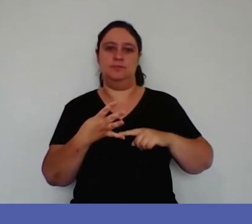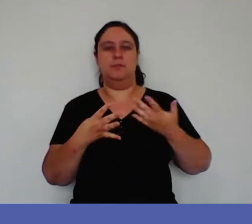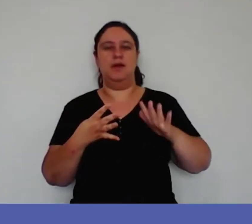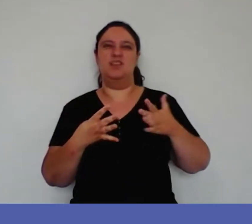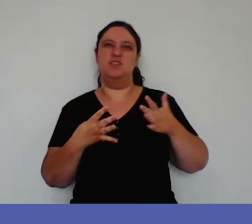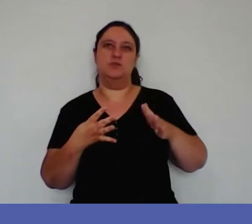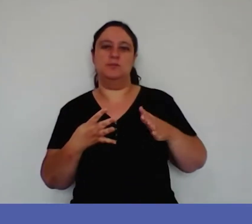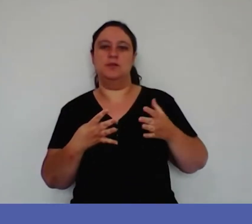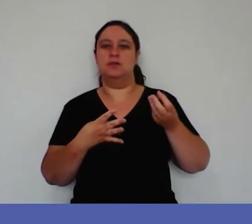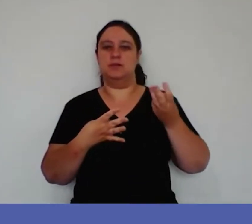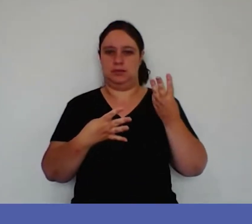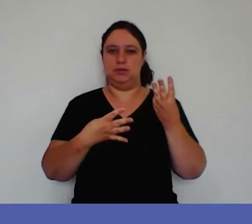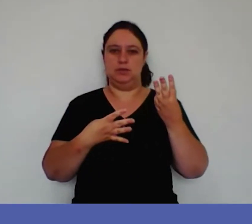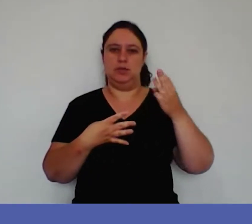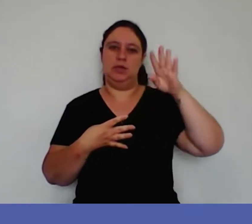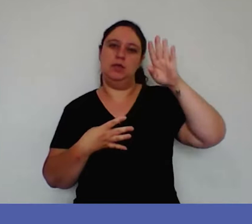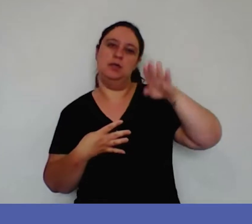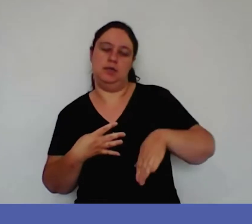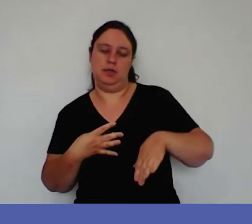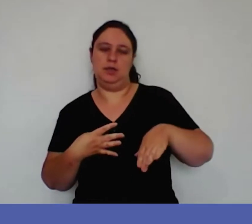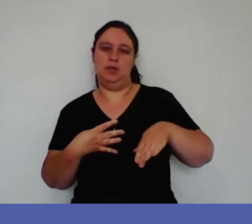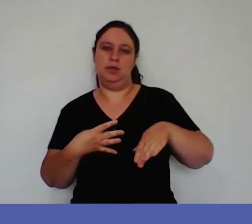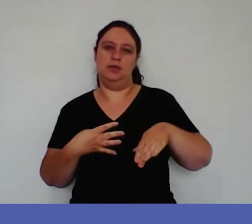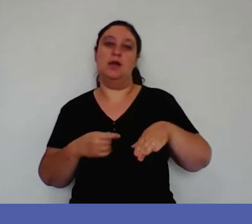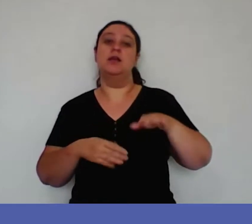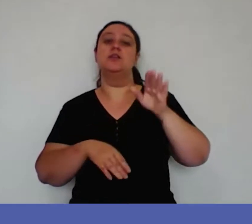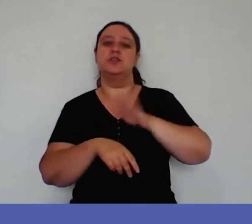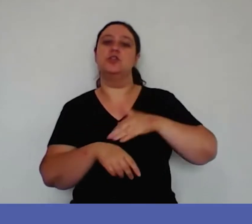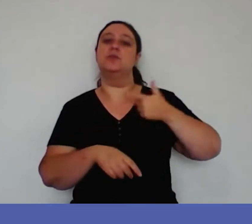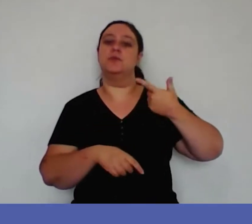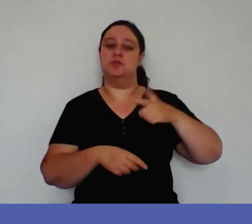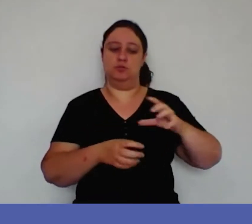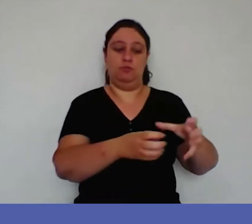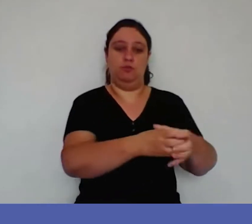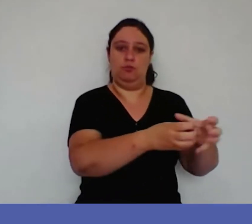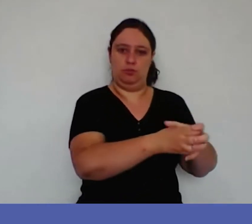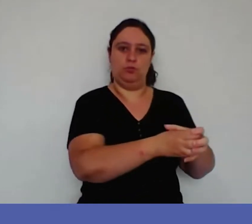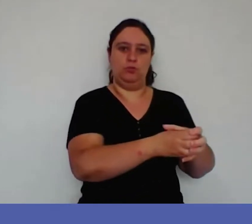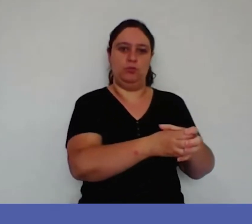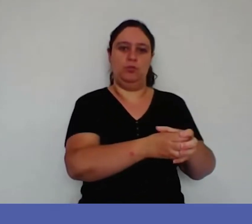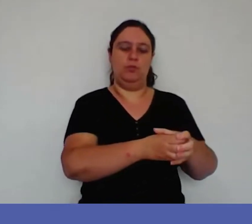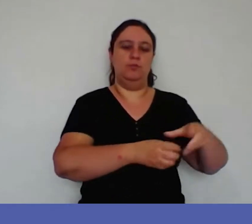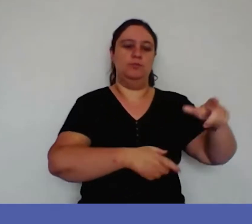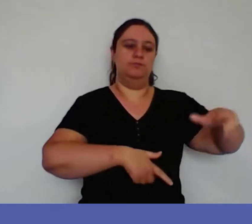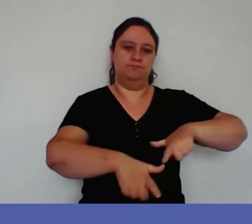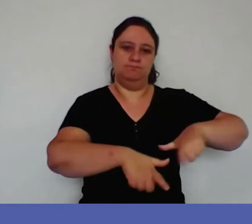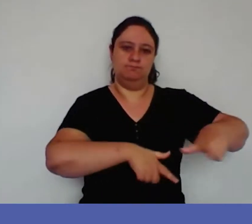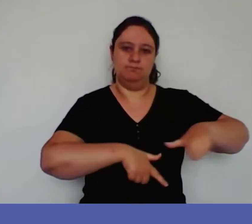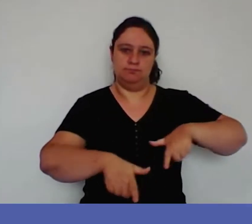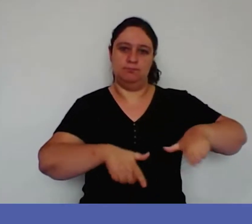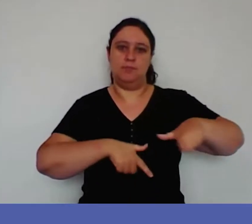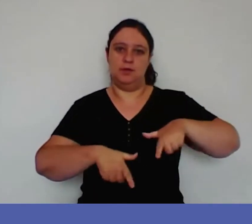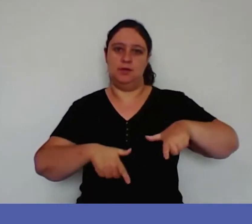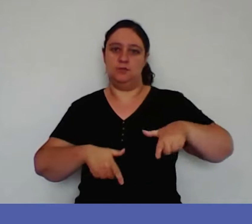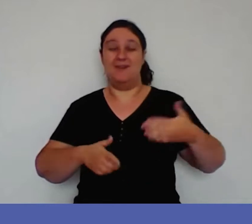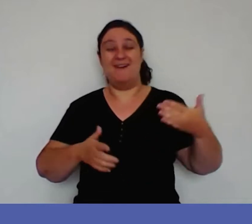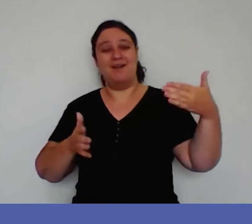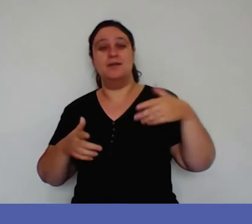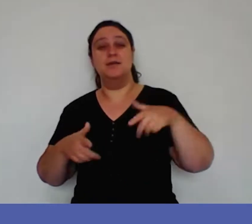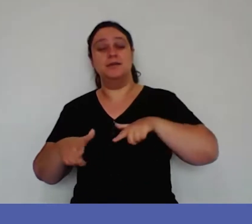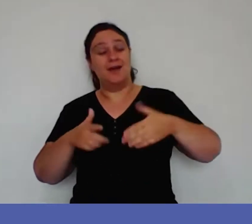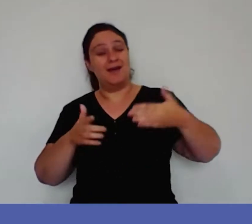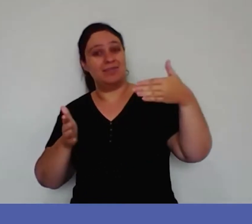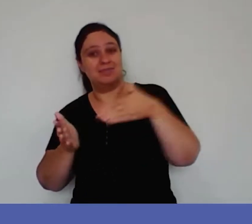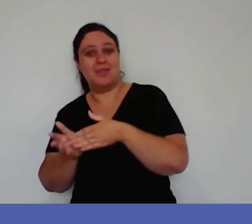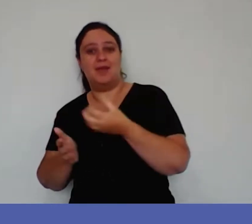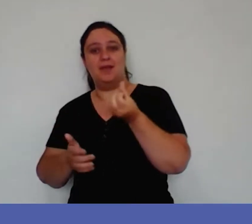tarde, ele convida o quarto grupo de trabalhadores e tudo encerraria-se na hora